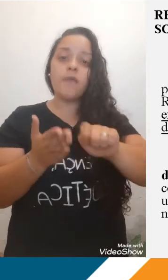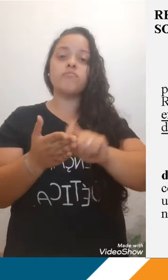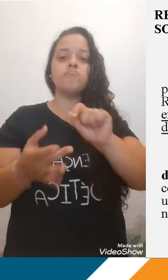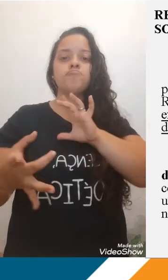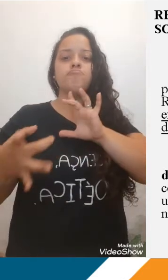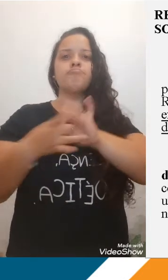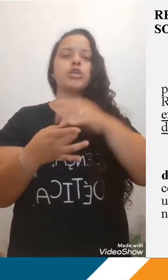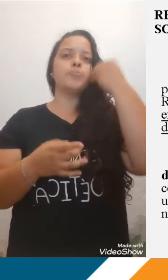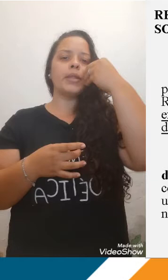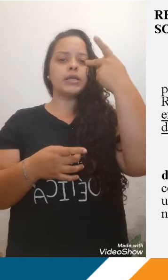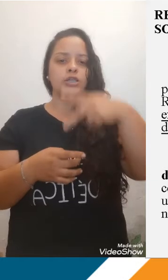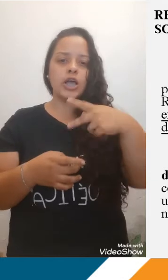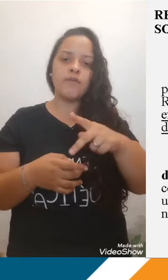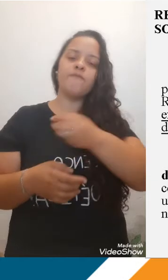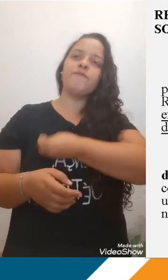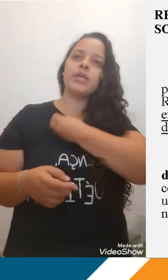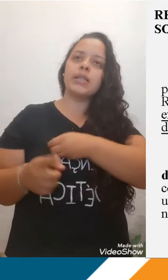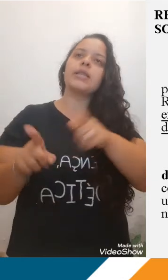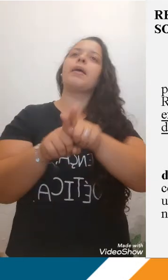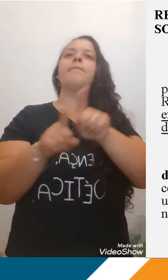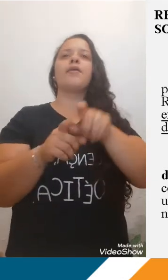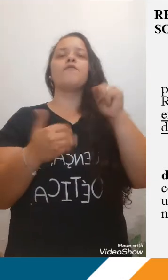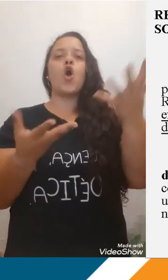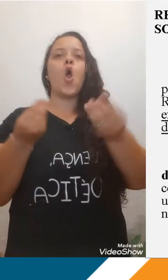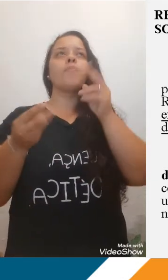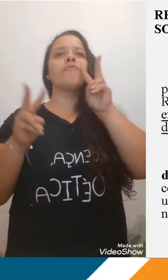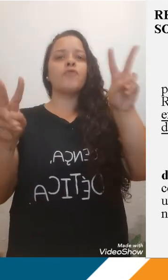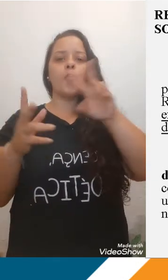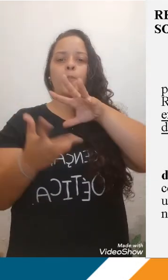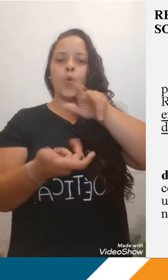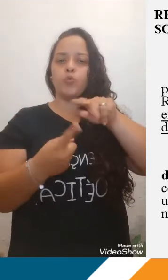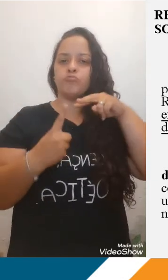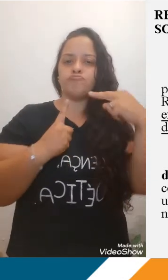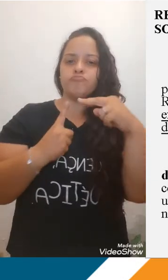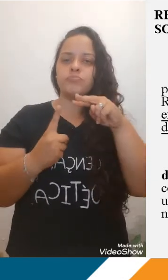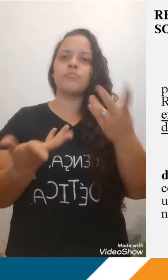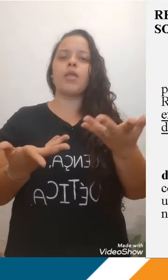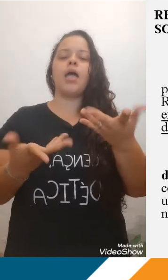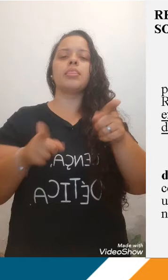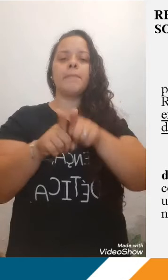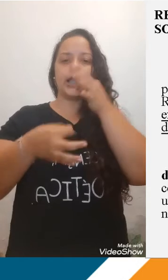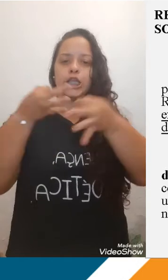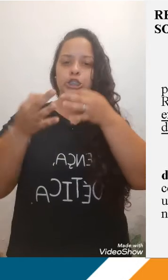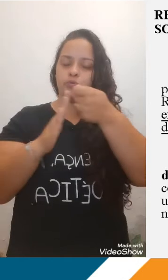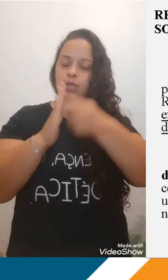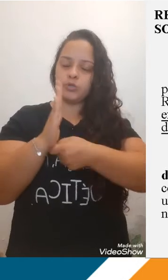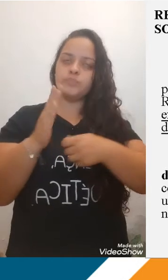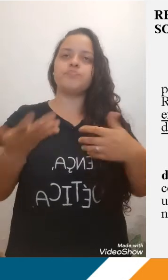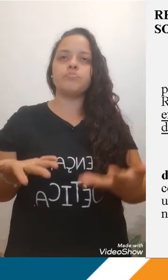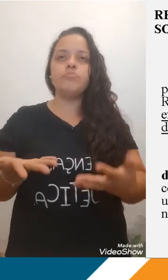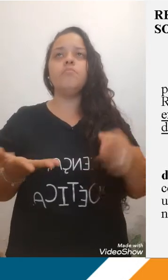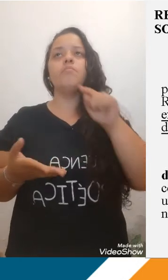a sua experiência de vida, a sua leitura externa, à crítica que ele está trazendo ao longo do texto. O